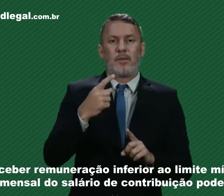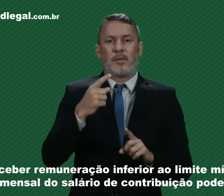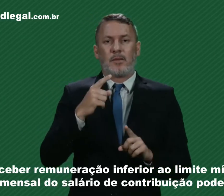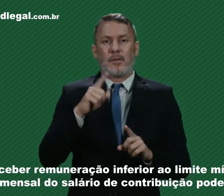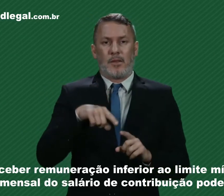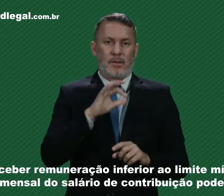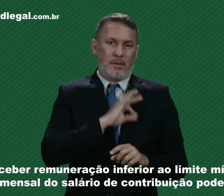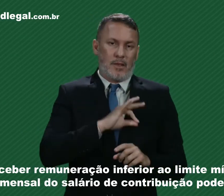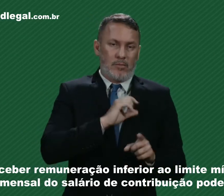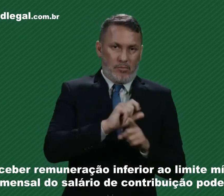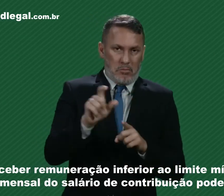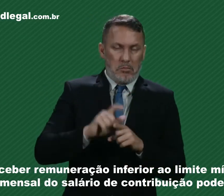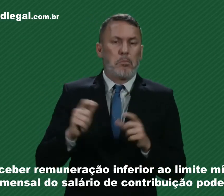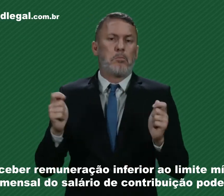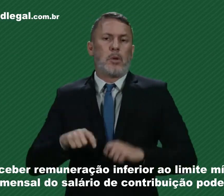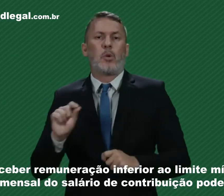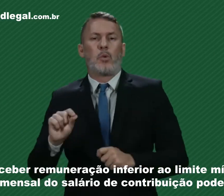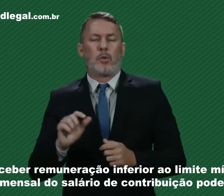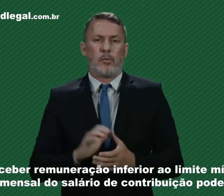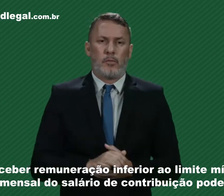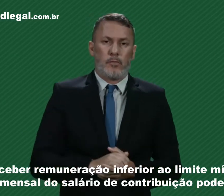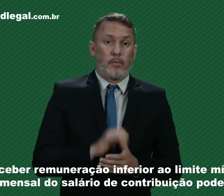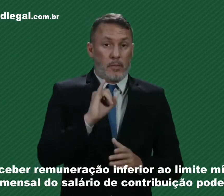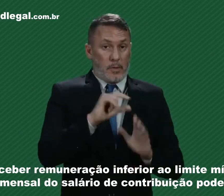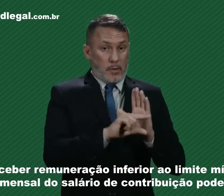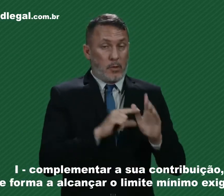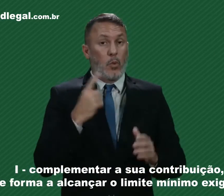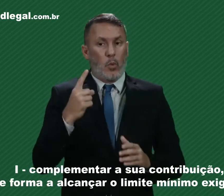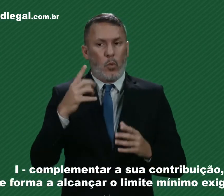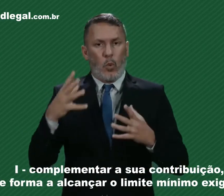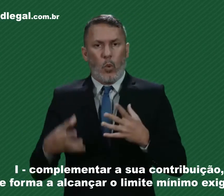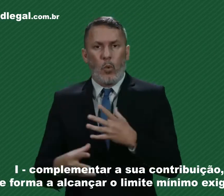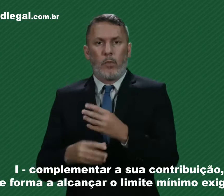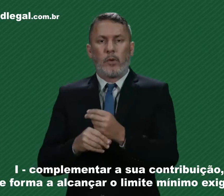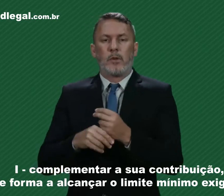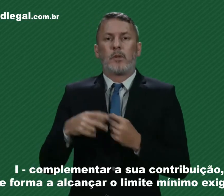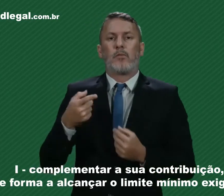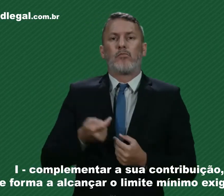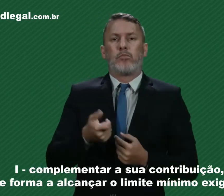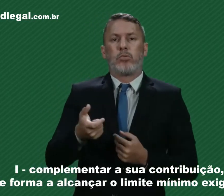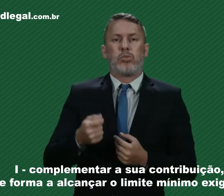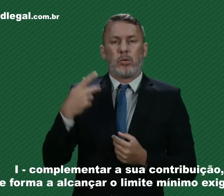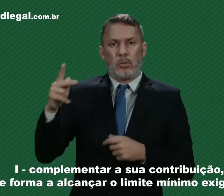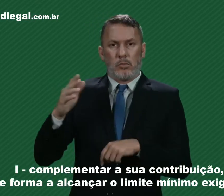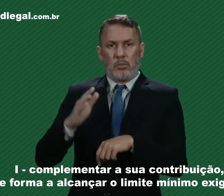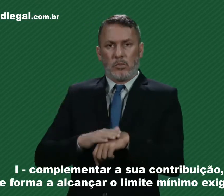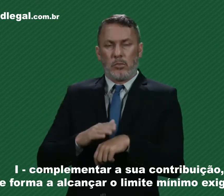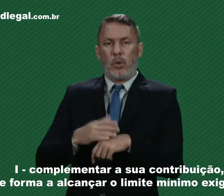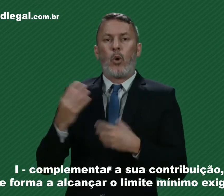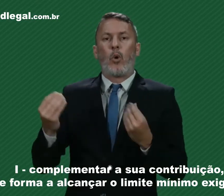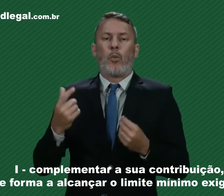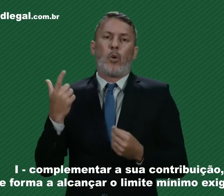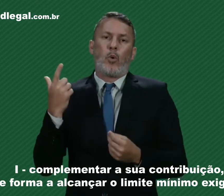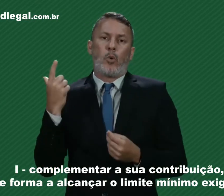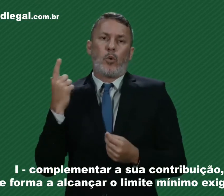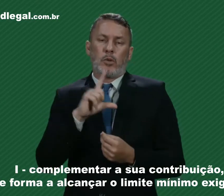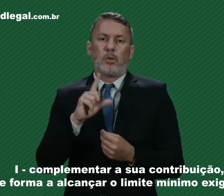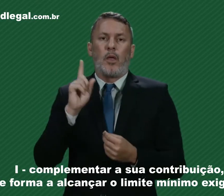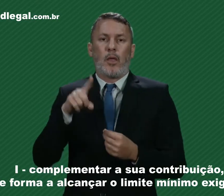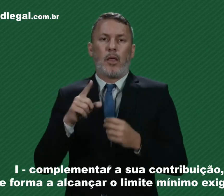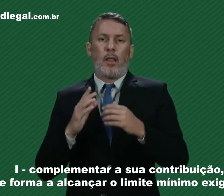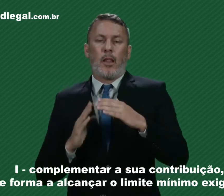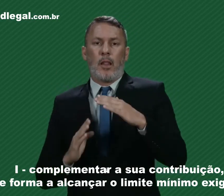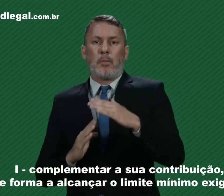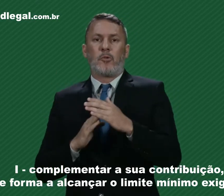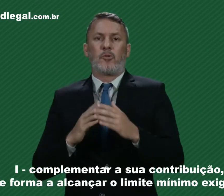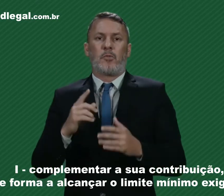mensal do salário de contribuição, poderá: Inciso 1. Complementar a sua contribuição de forma